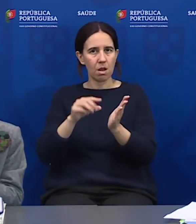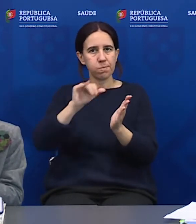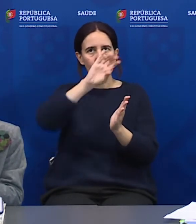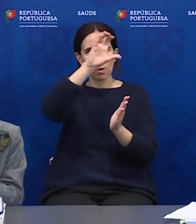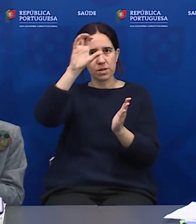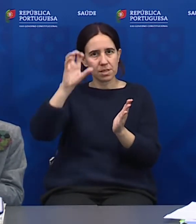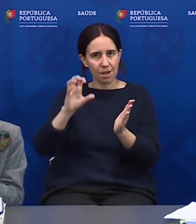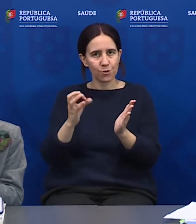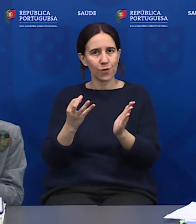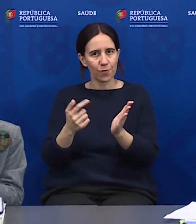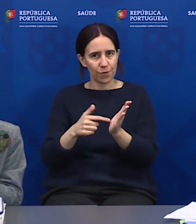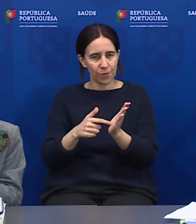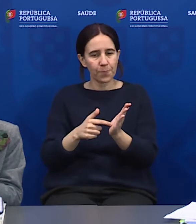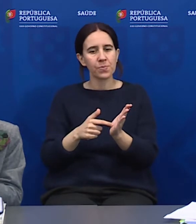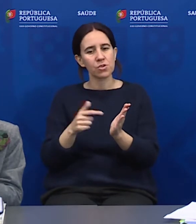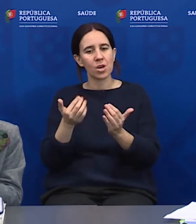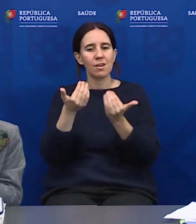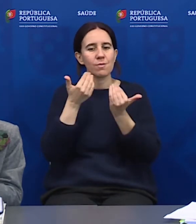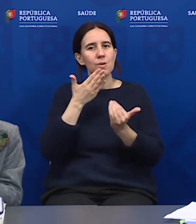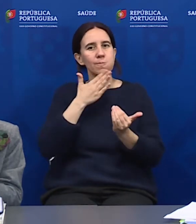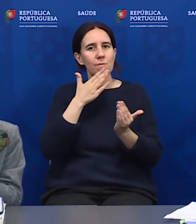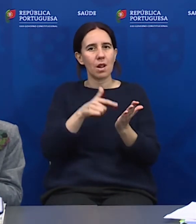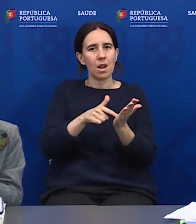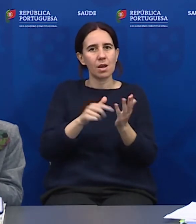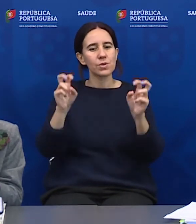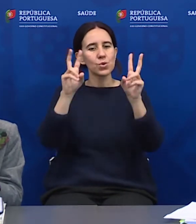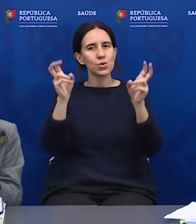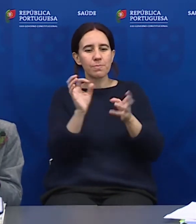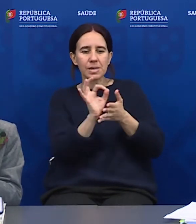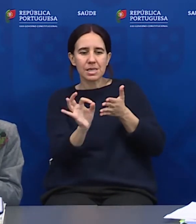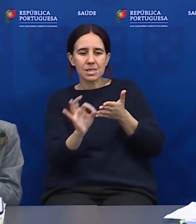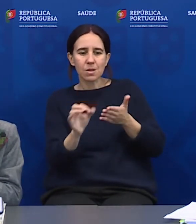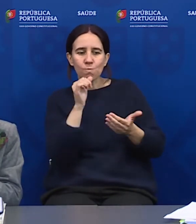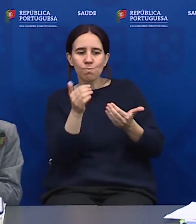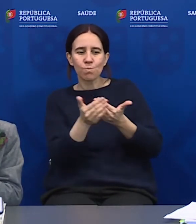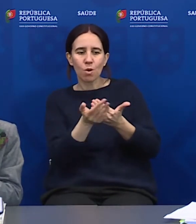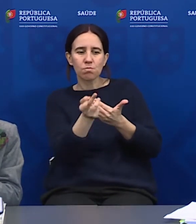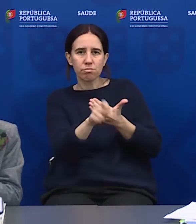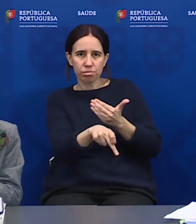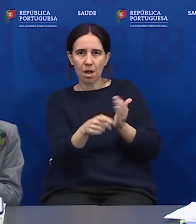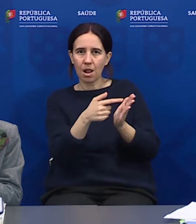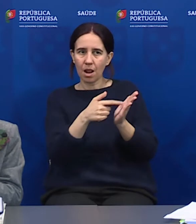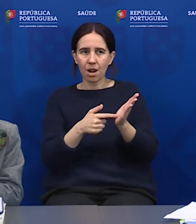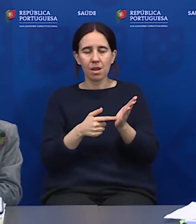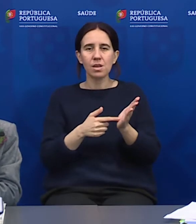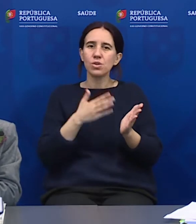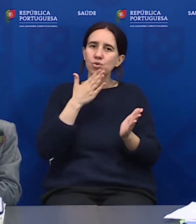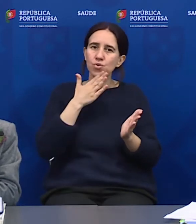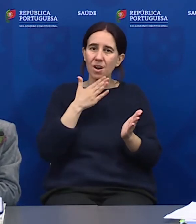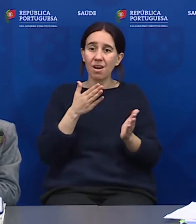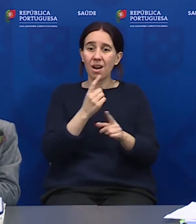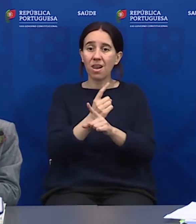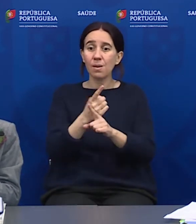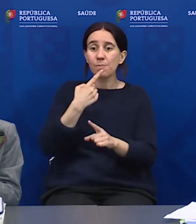concelhos, com já alguma informação a propósito da caracterização dos óbitos ocorridos, portanto, já com resposta a algumas